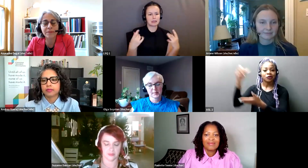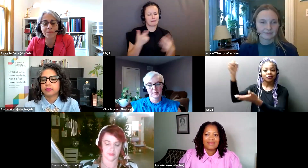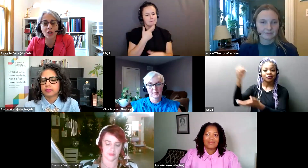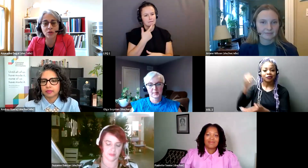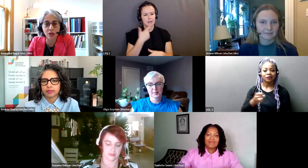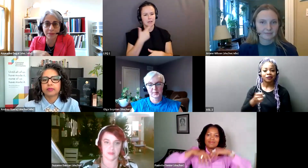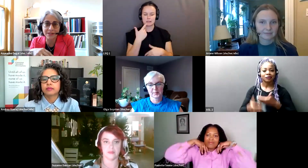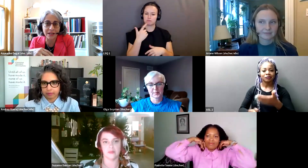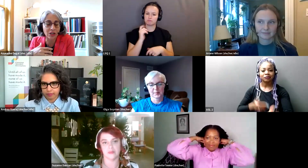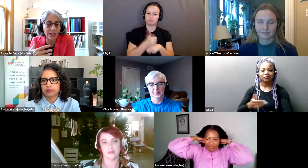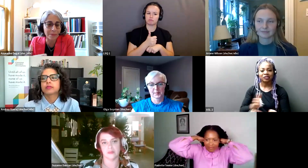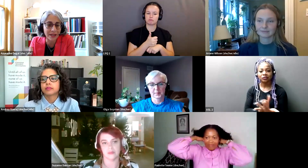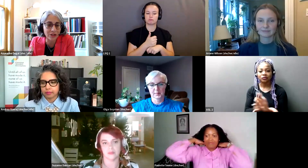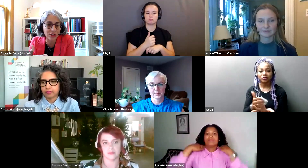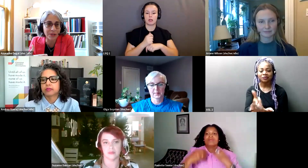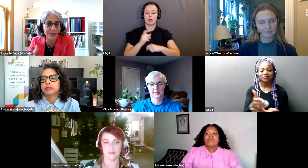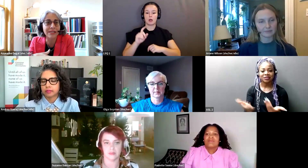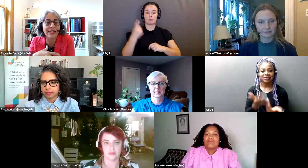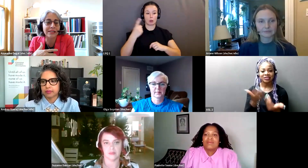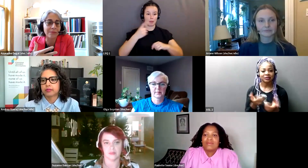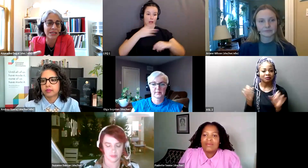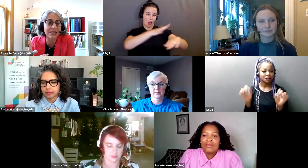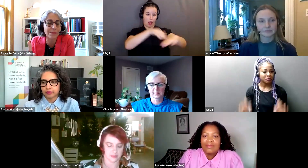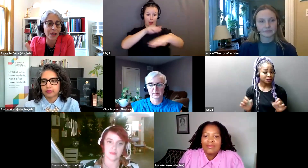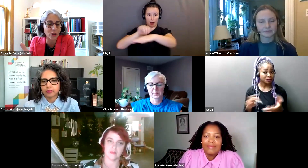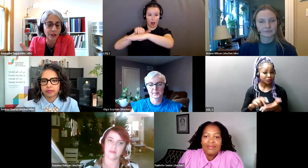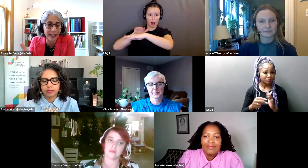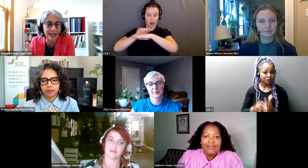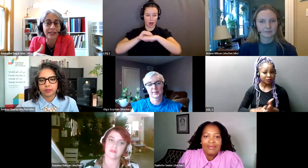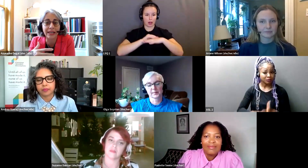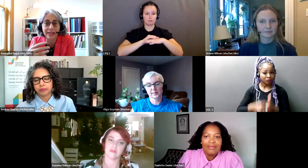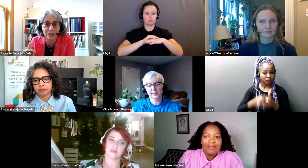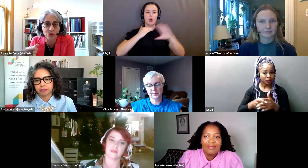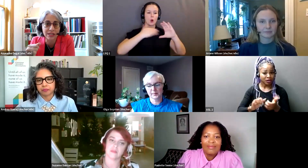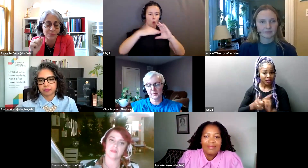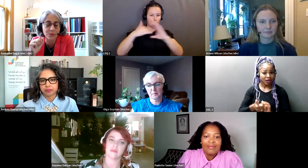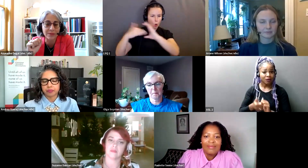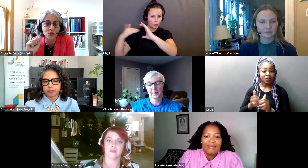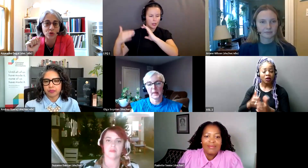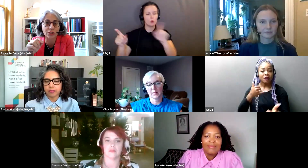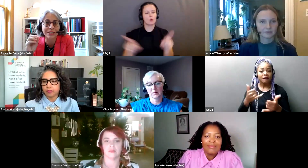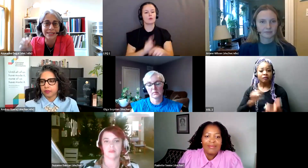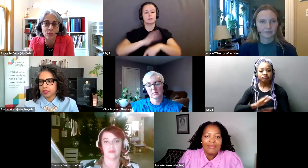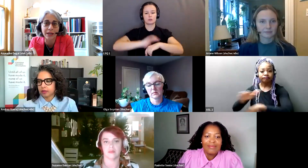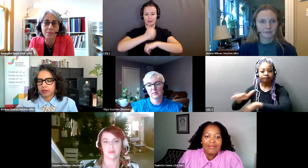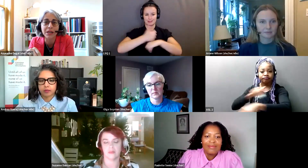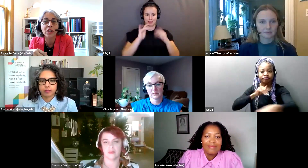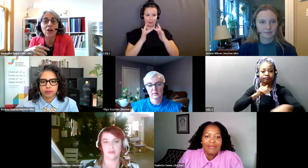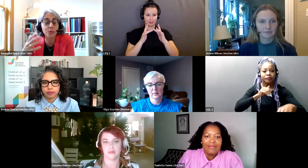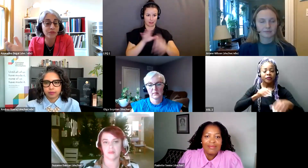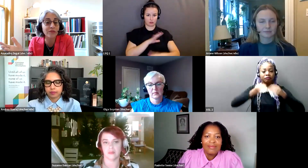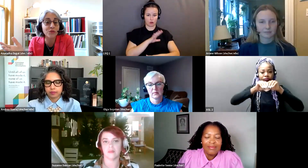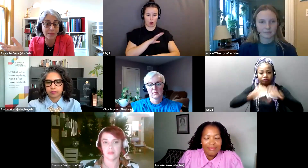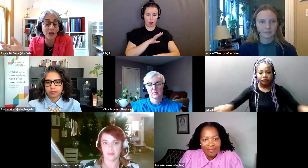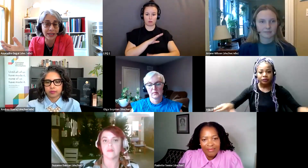Alors, nous commençons avec un appel de demande qui est émis par courriel et qui est aussi disponible sur notre site web.